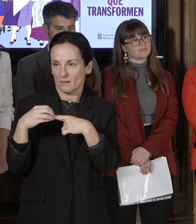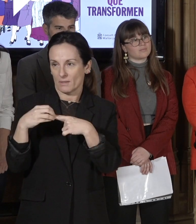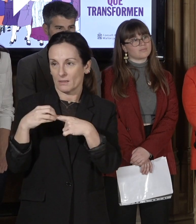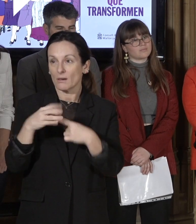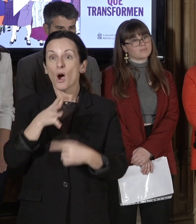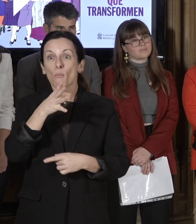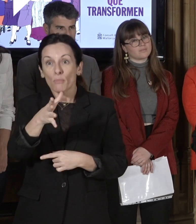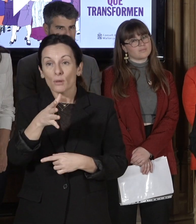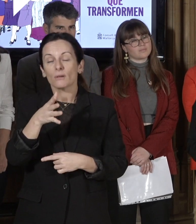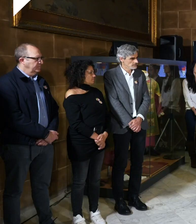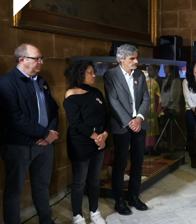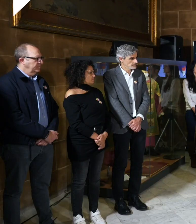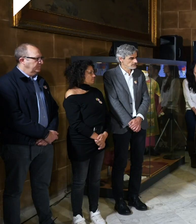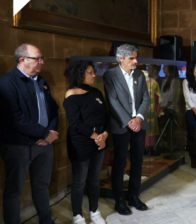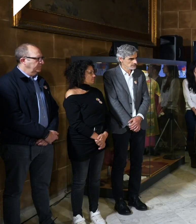volem transformar.